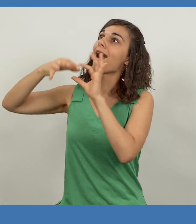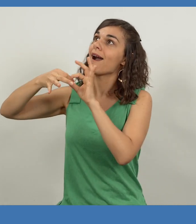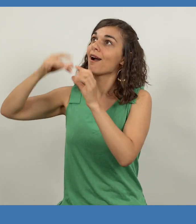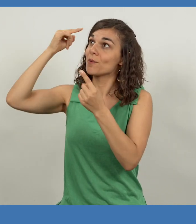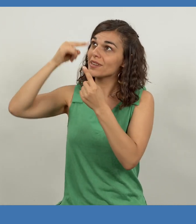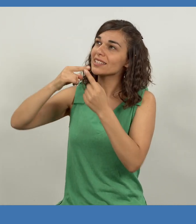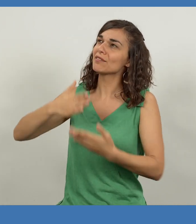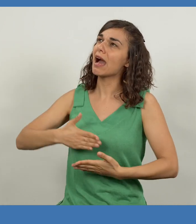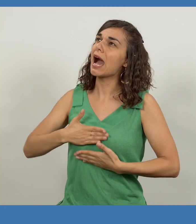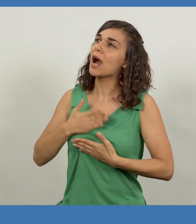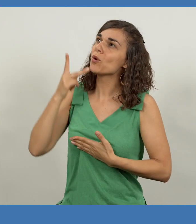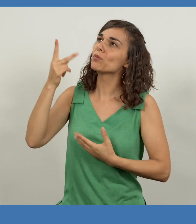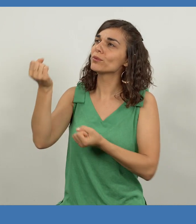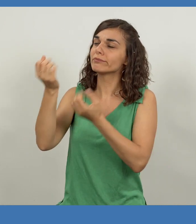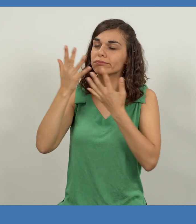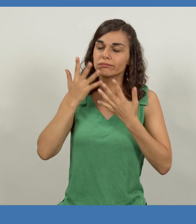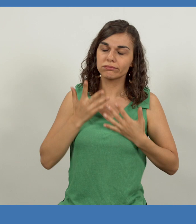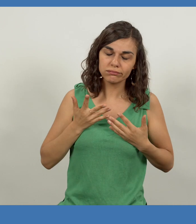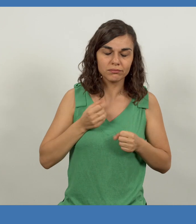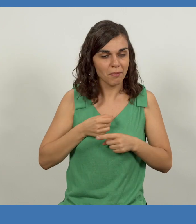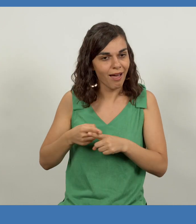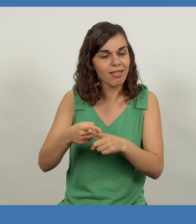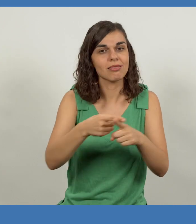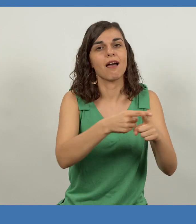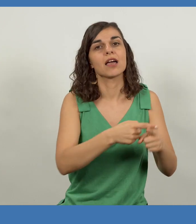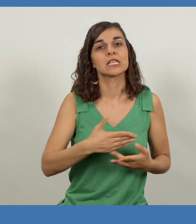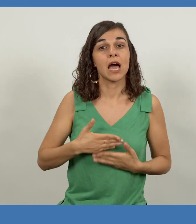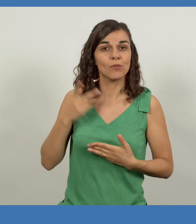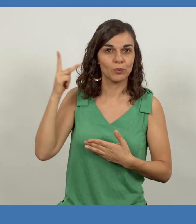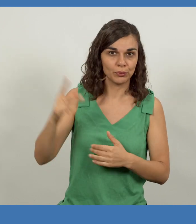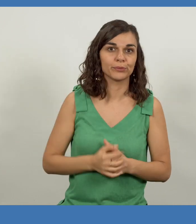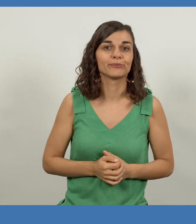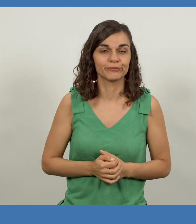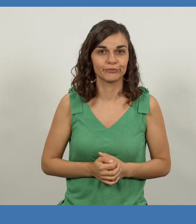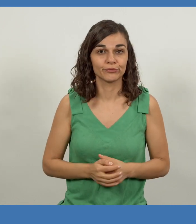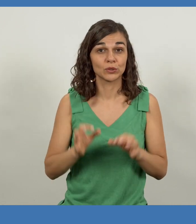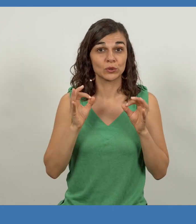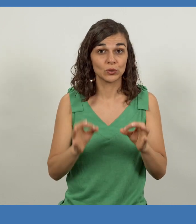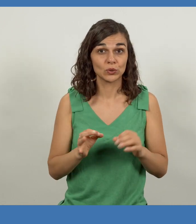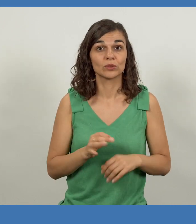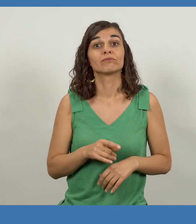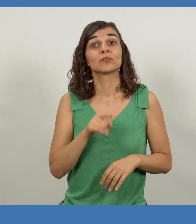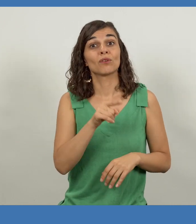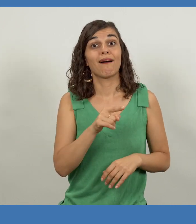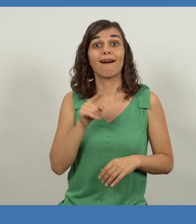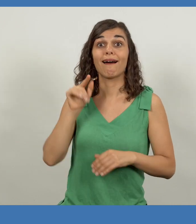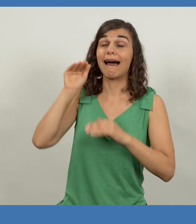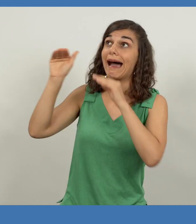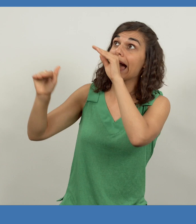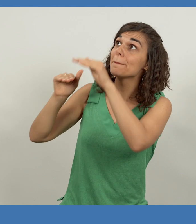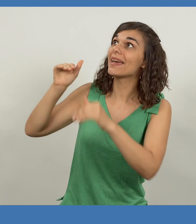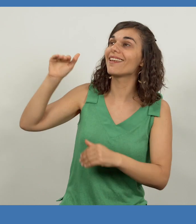de partager son amour autour de vous. Alors tu appelleras et l'Éternel